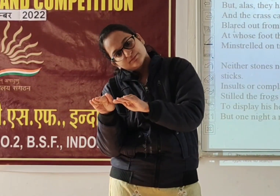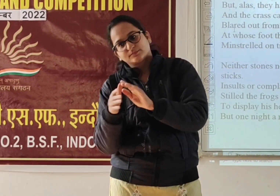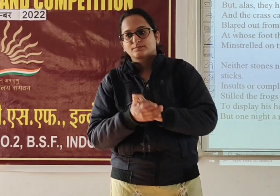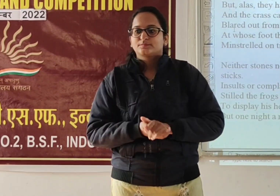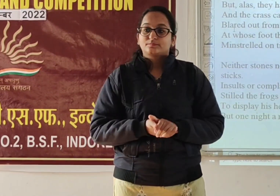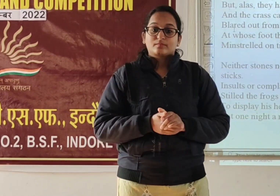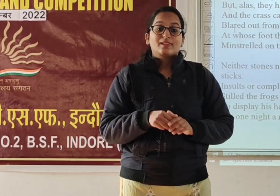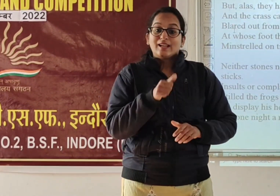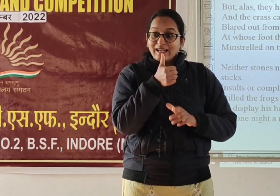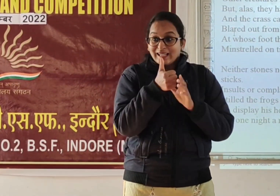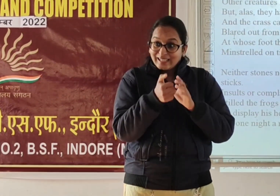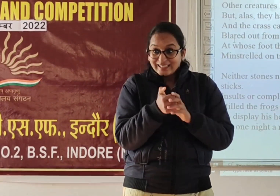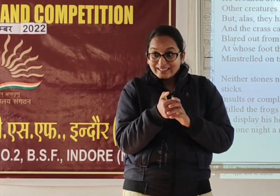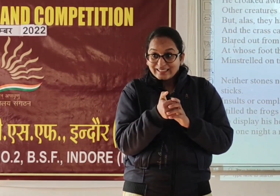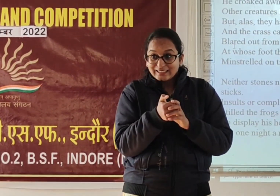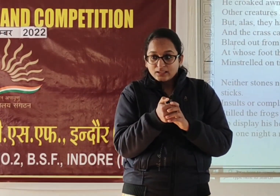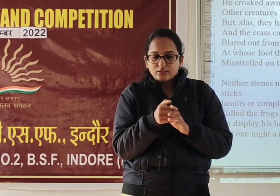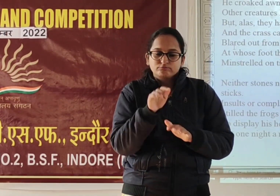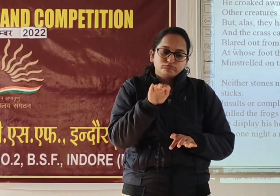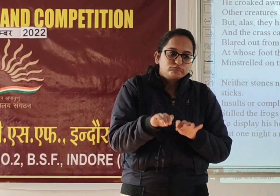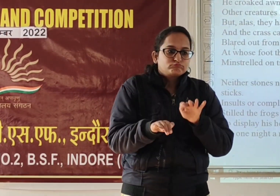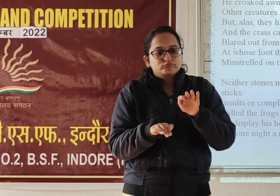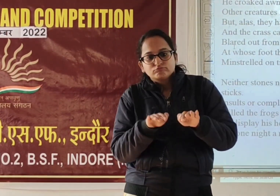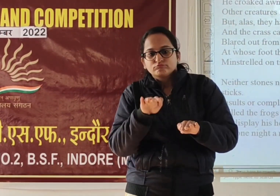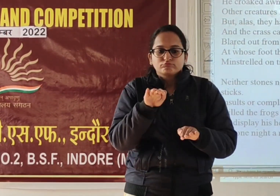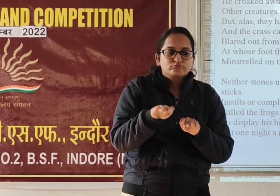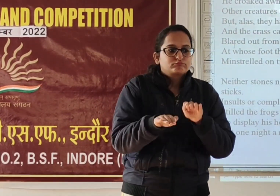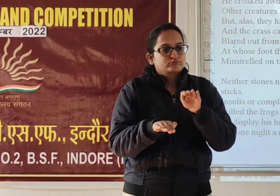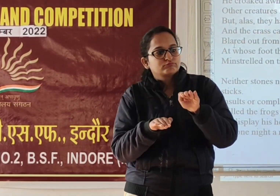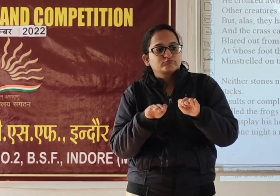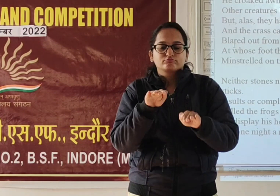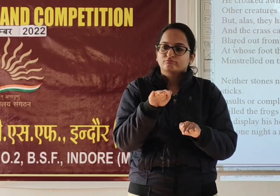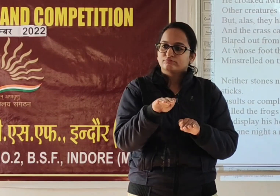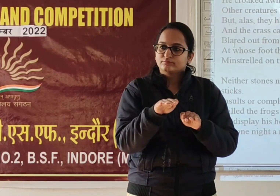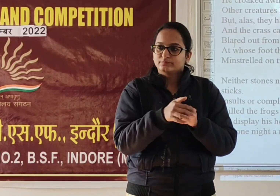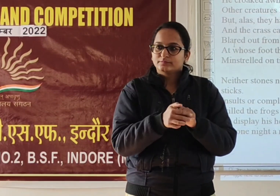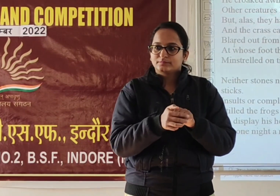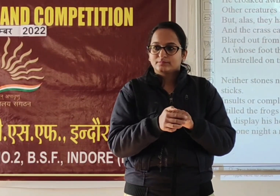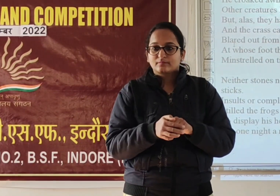और कछुआ अपने निरंतर लक्ष्य से आगे बढ़ते रहा